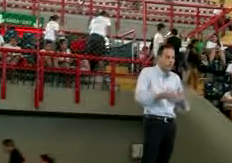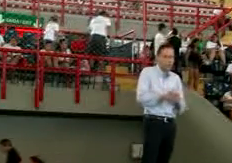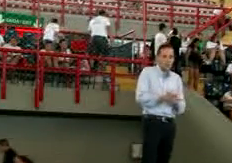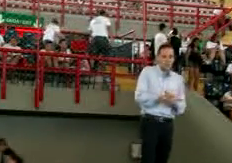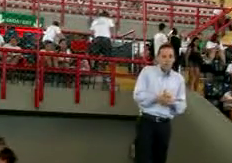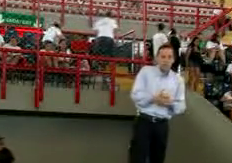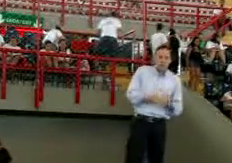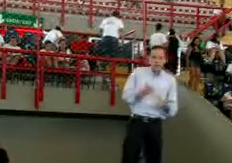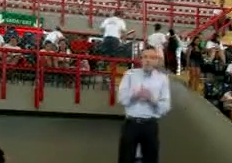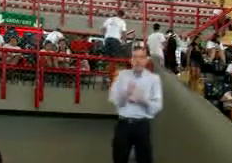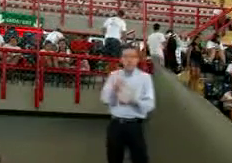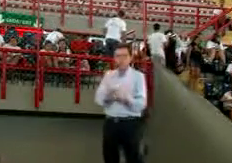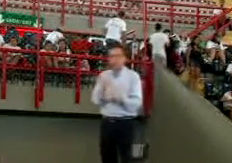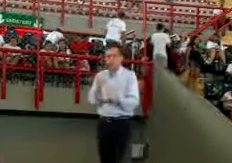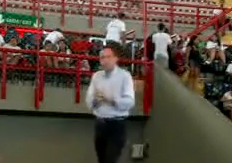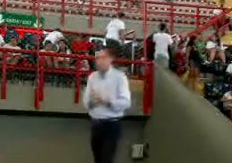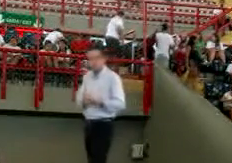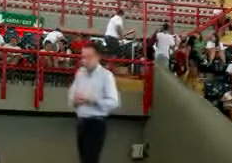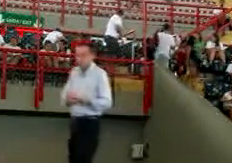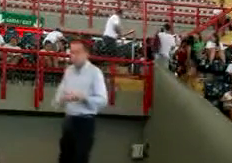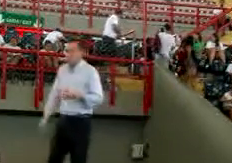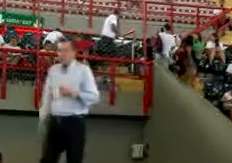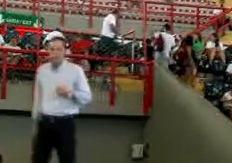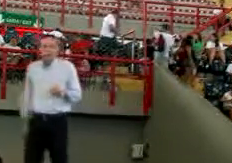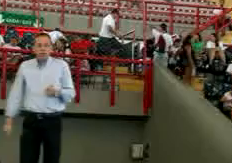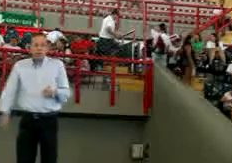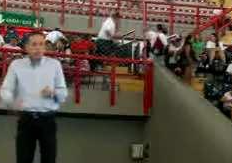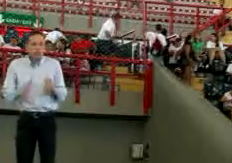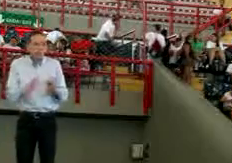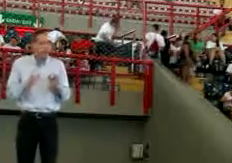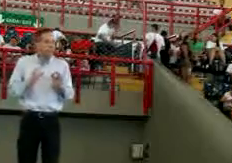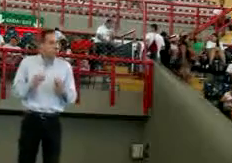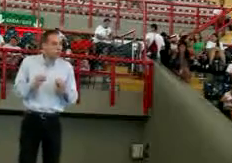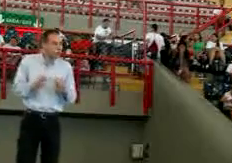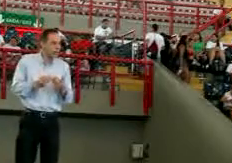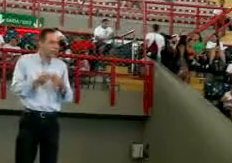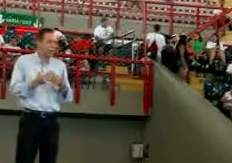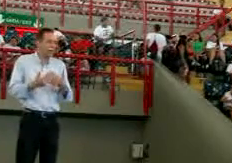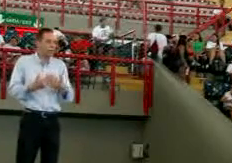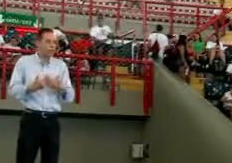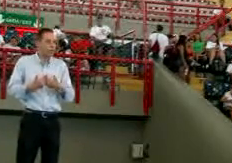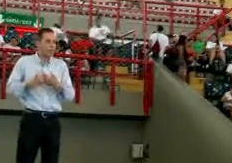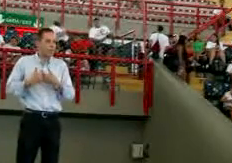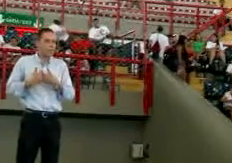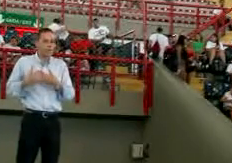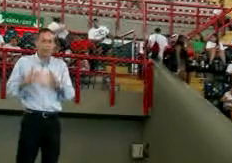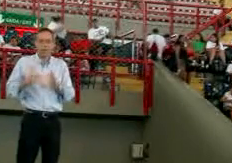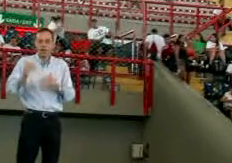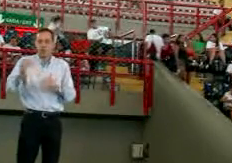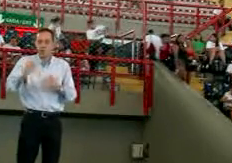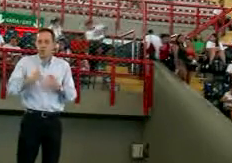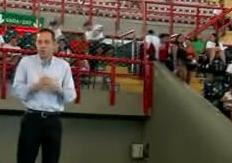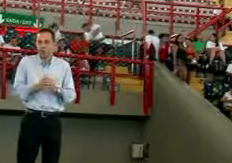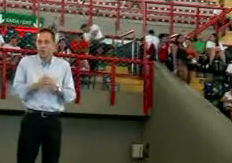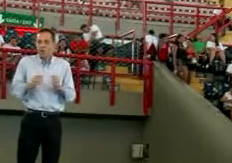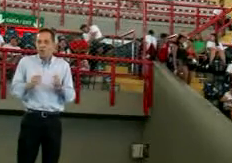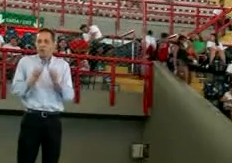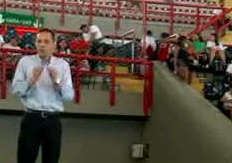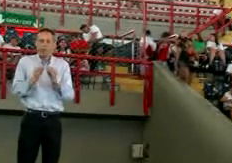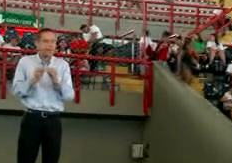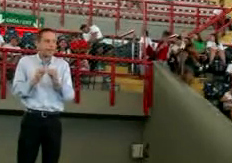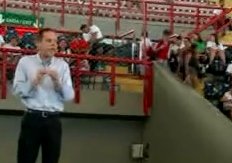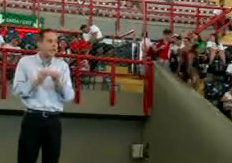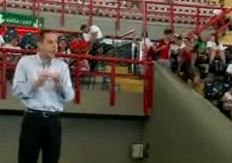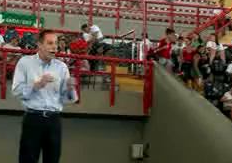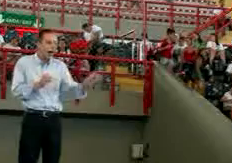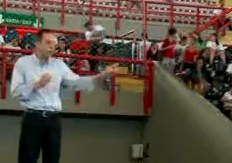Não fazia sentido. Então o que vai acontecer? Os cisplatinos, eles vão querer a sua independência em relação ao Brasil e